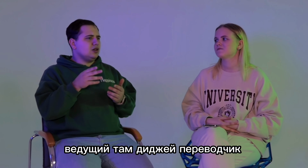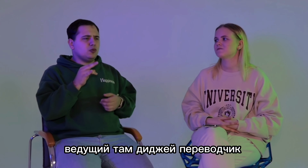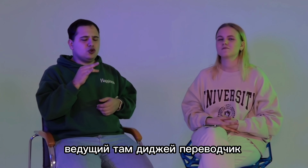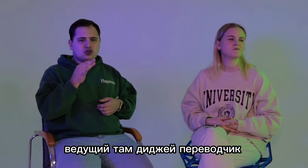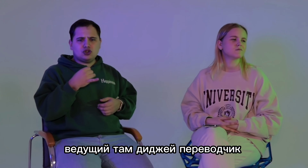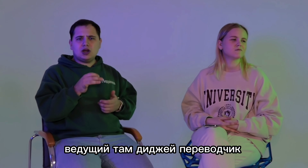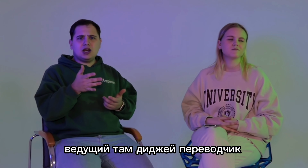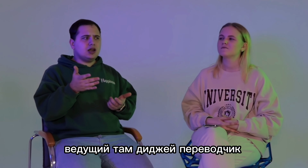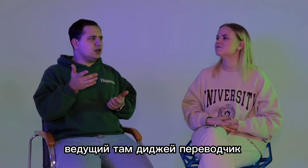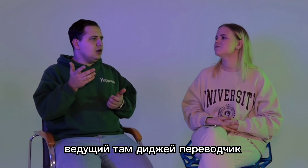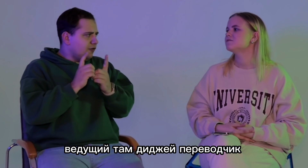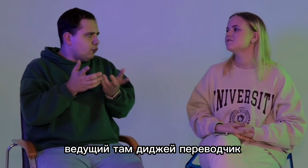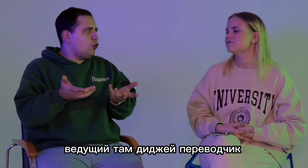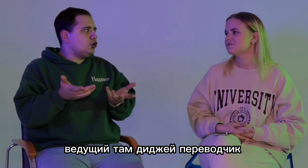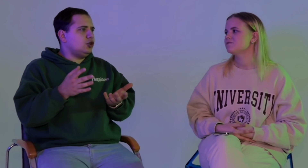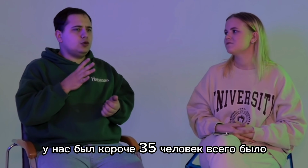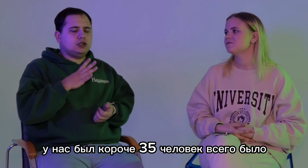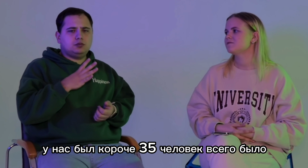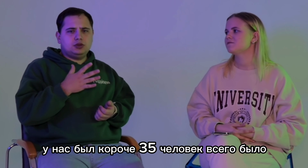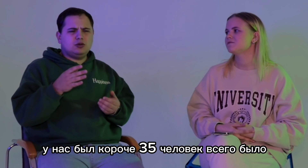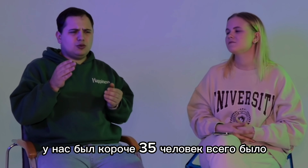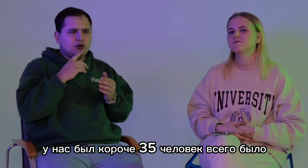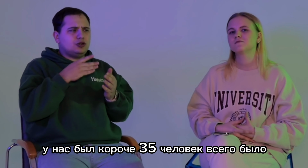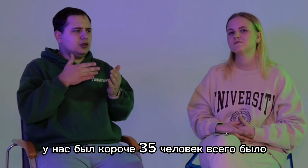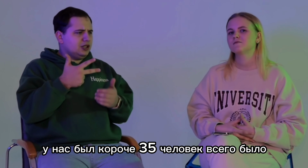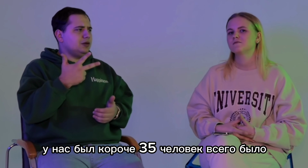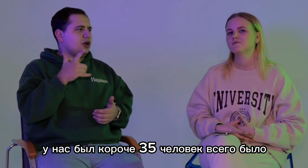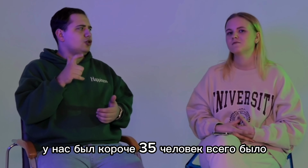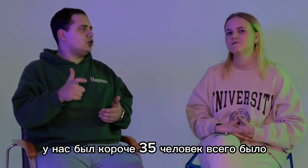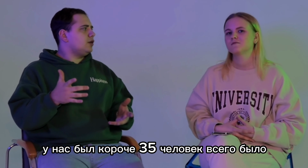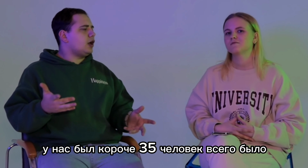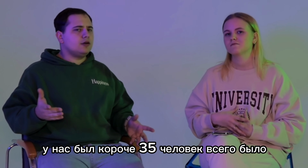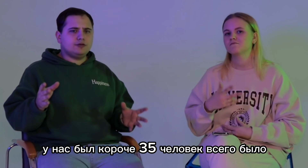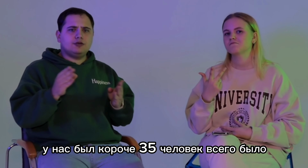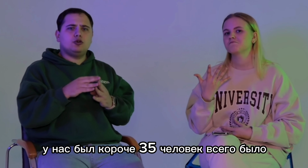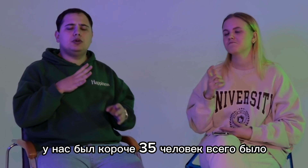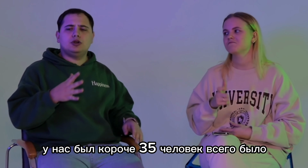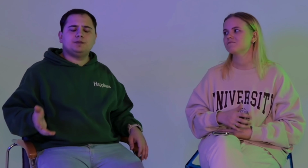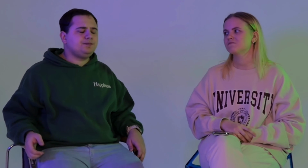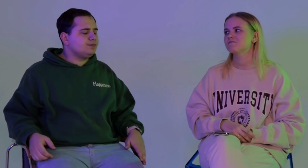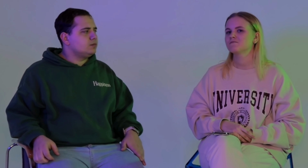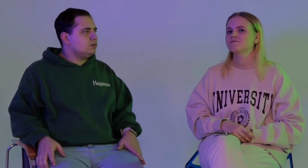там, диджей, переводчик у нас был. Короче, 35 человек всего было. Там